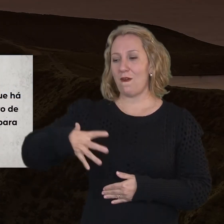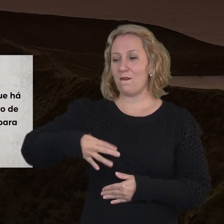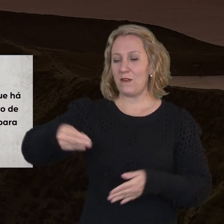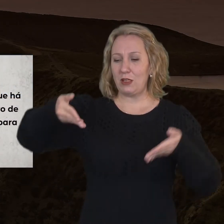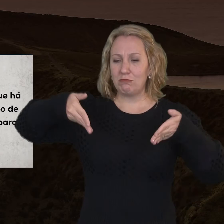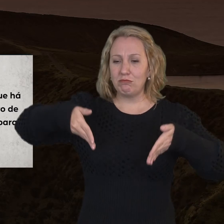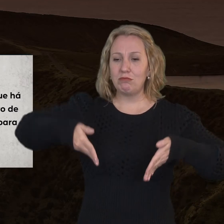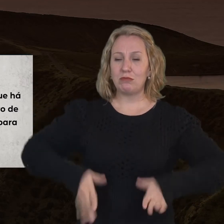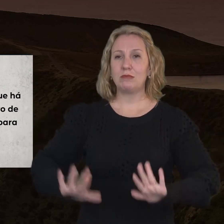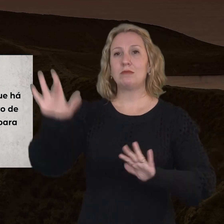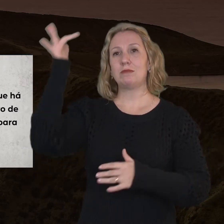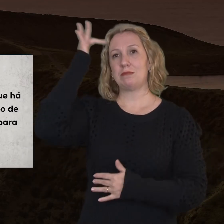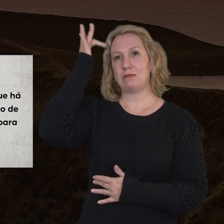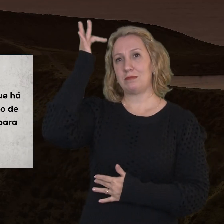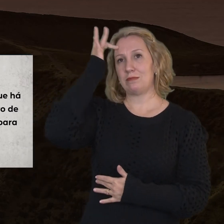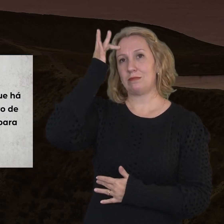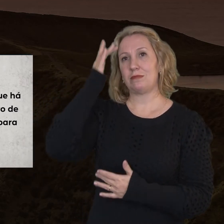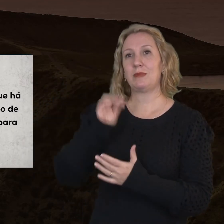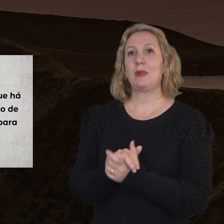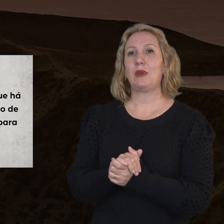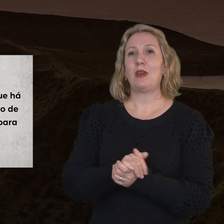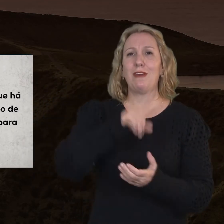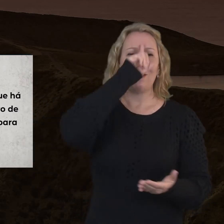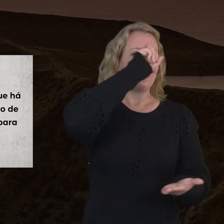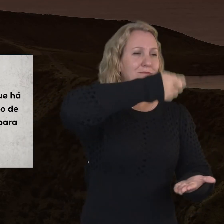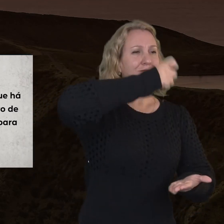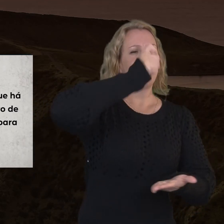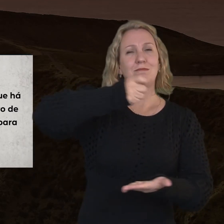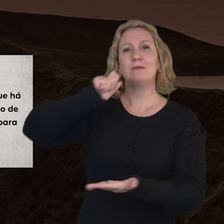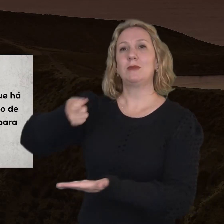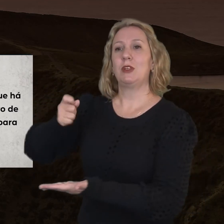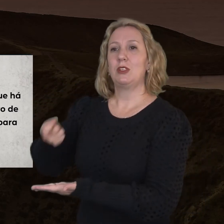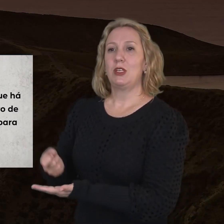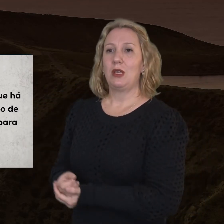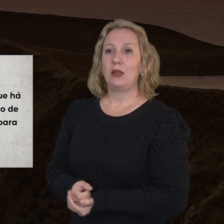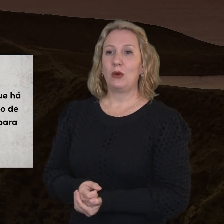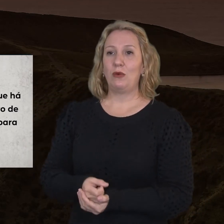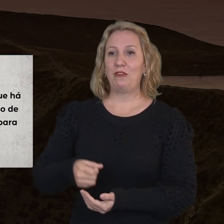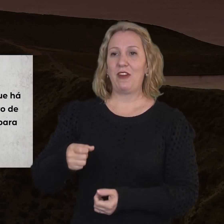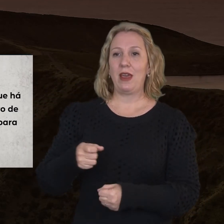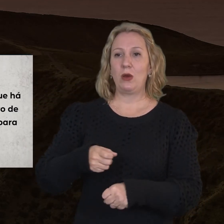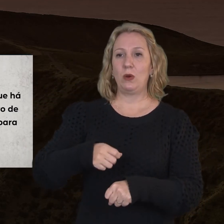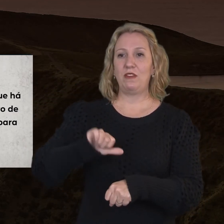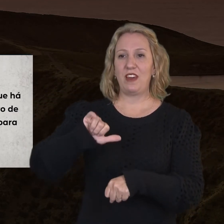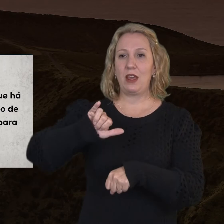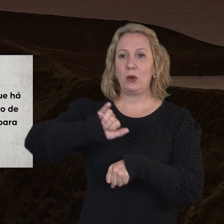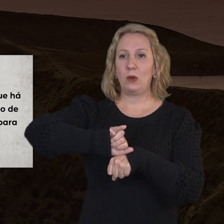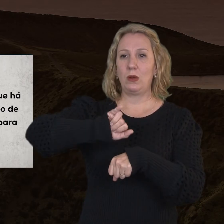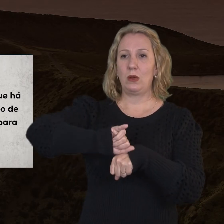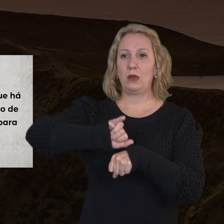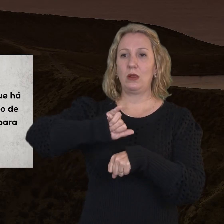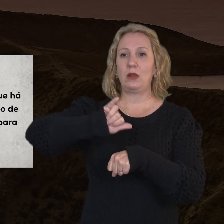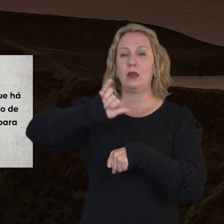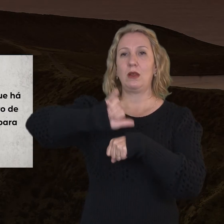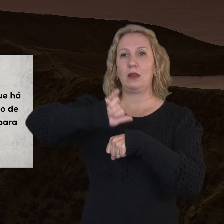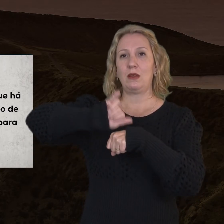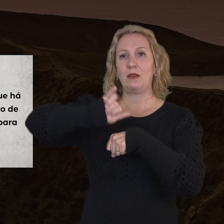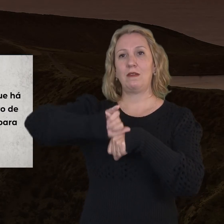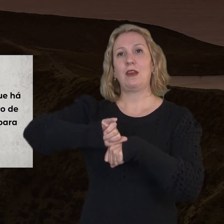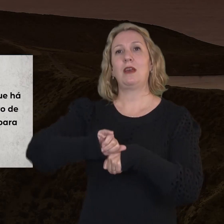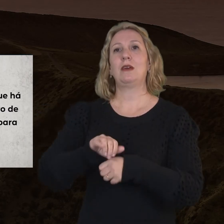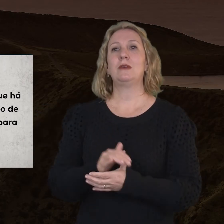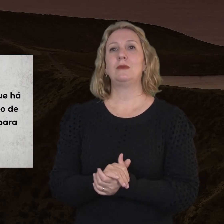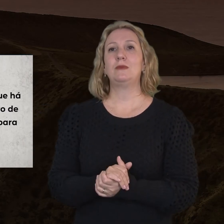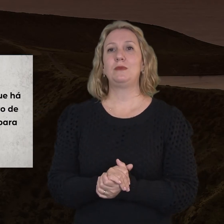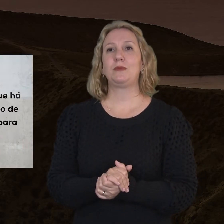que irá reger todas as nações com cetro de ferro e o seu filho foi arrebatado para deus até o seu trono esse